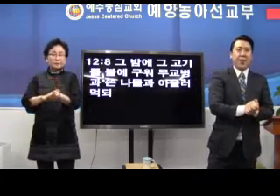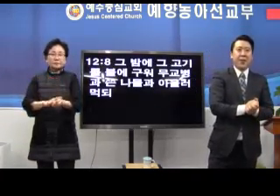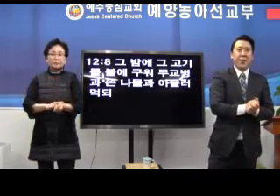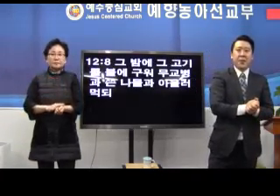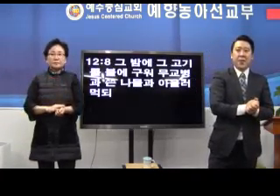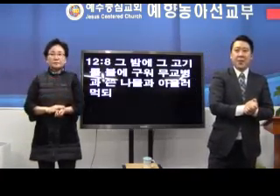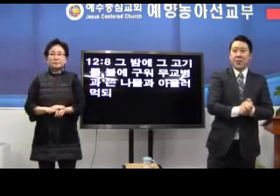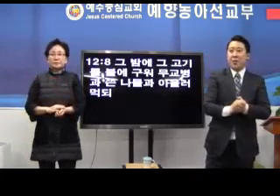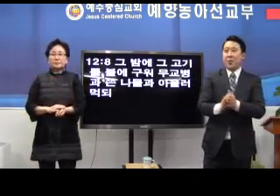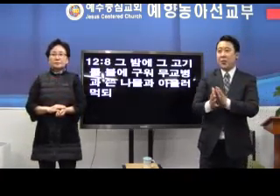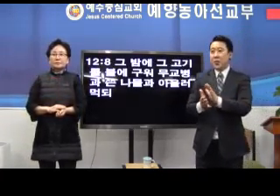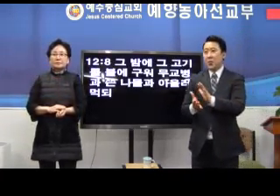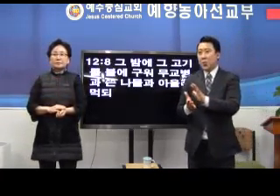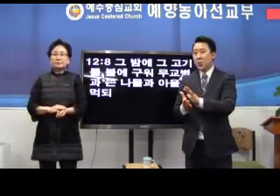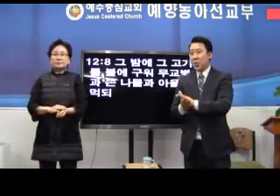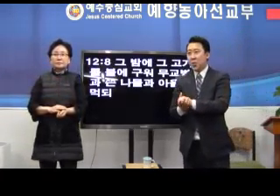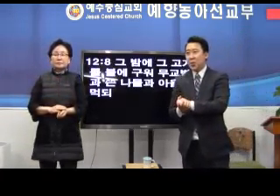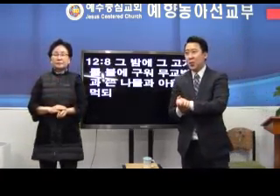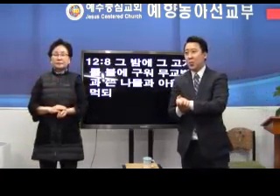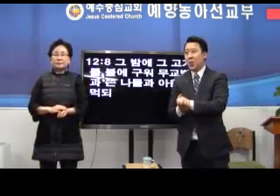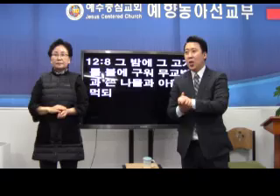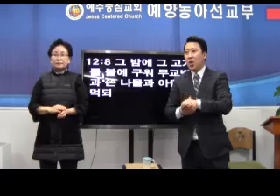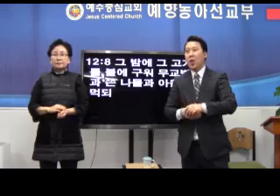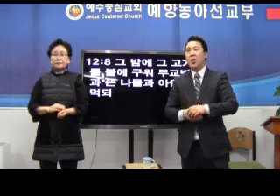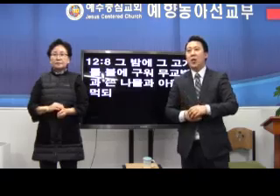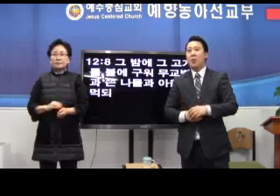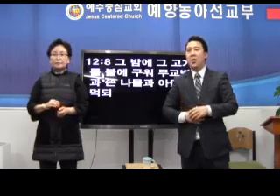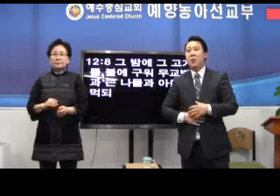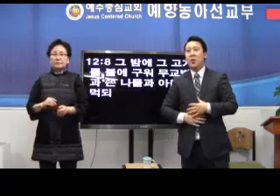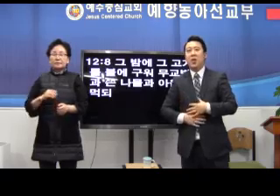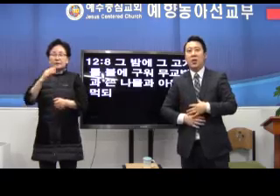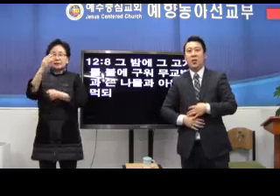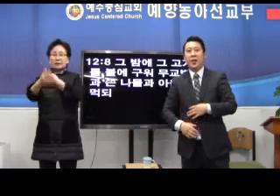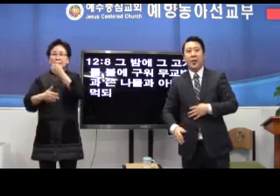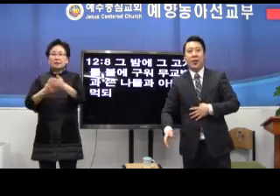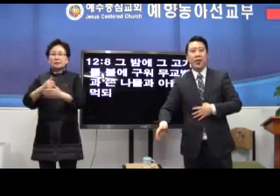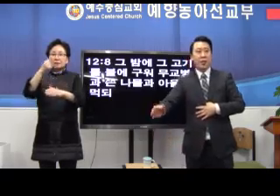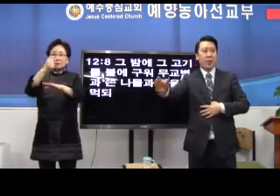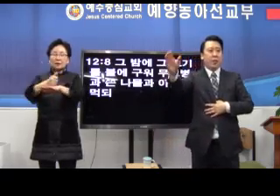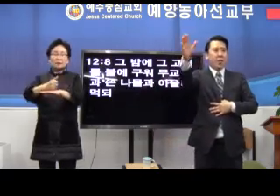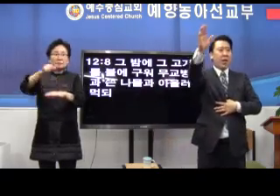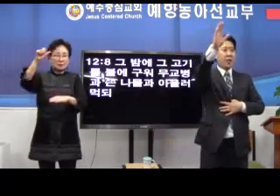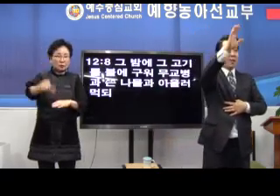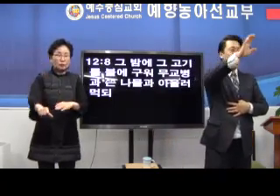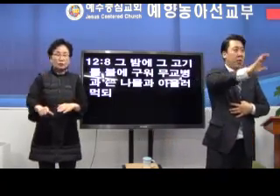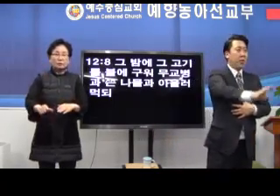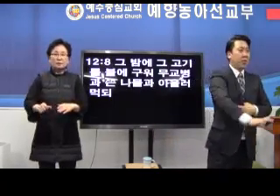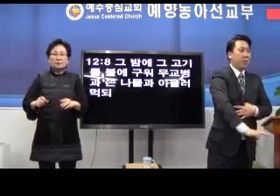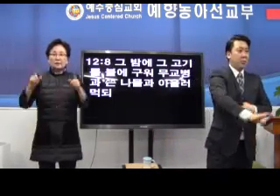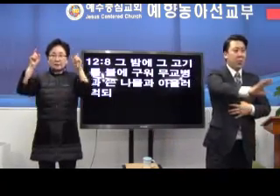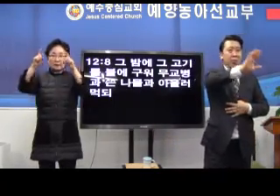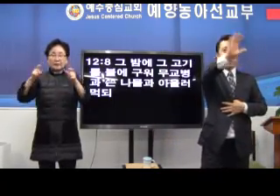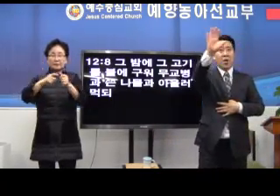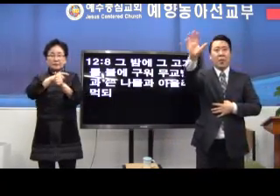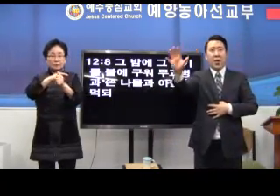거예요. 이스라엘 백성에게도 이 소식이 들려졌습니다. 하나님이 마지막 재앙을 하신대. 양을 잡아서 피를 임방에 넣어야